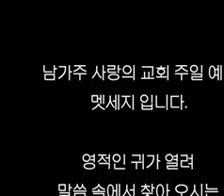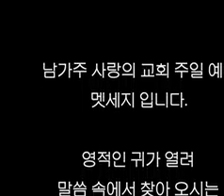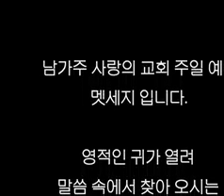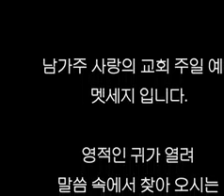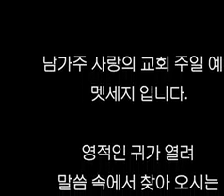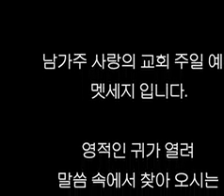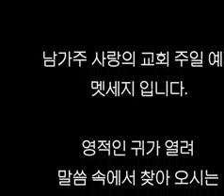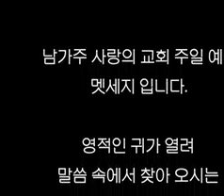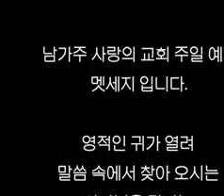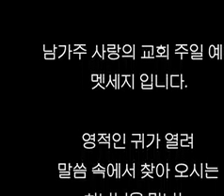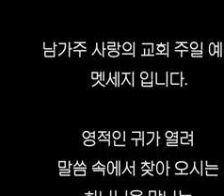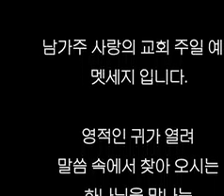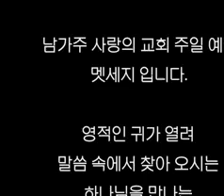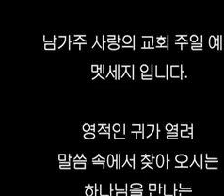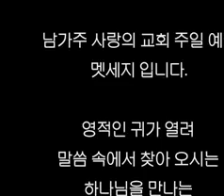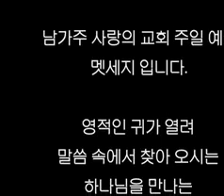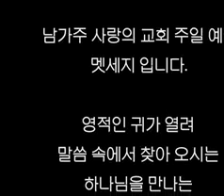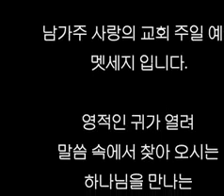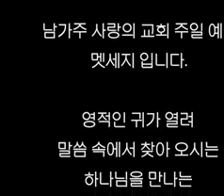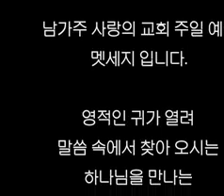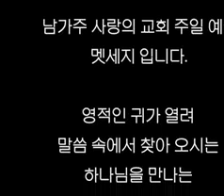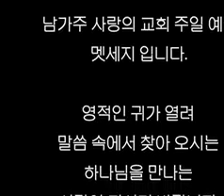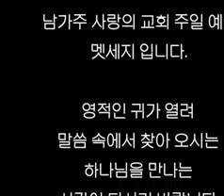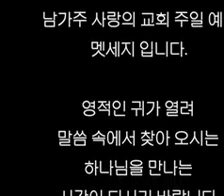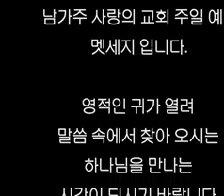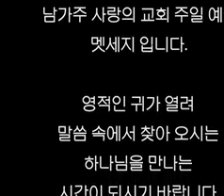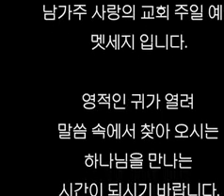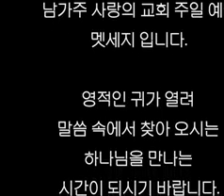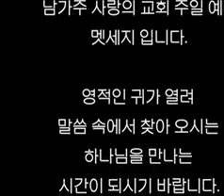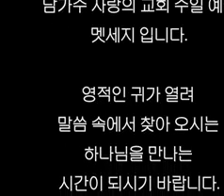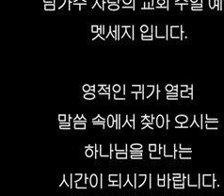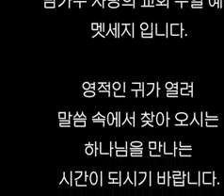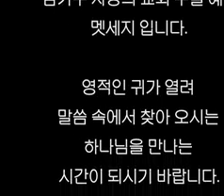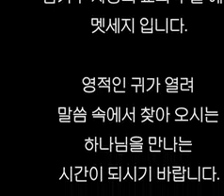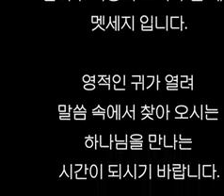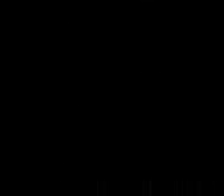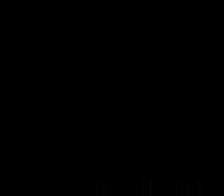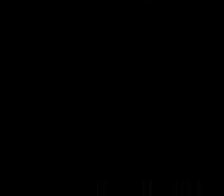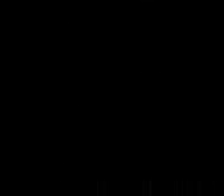속에서 찾아오시는 하나님을 만나는 시간이 되시기 바랍니다.